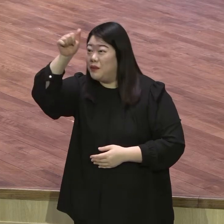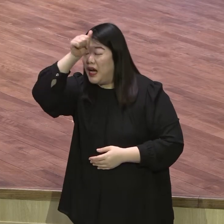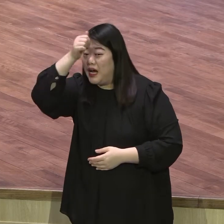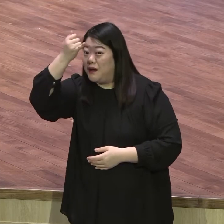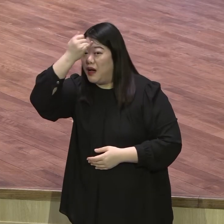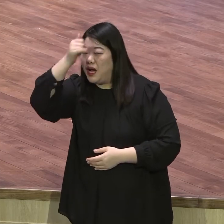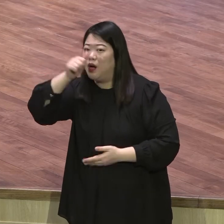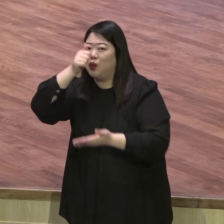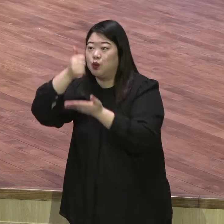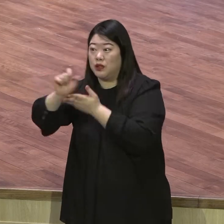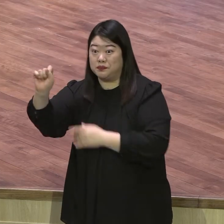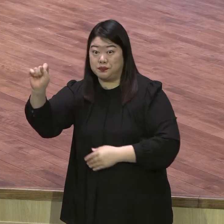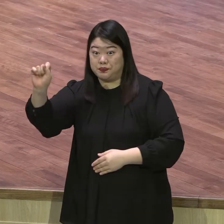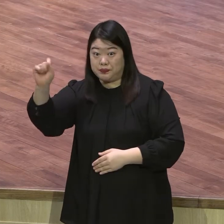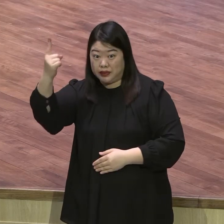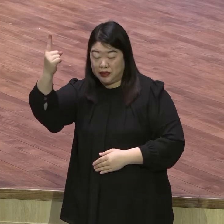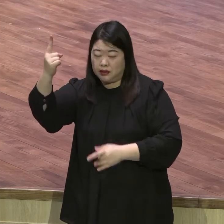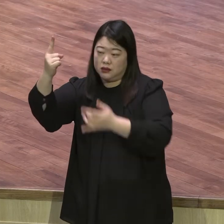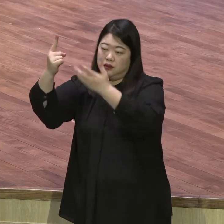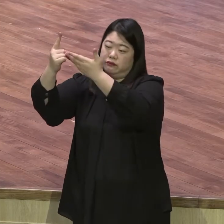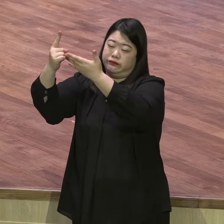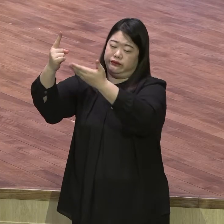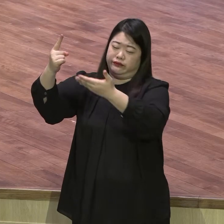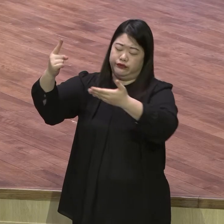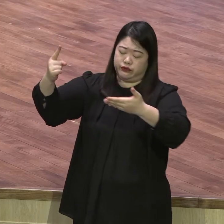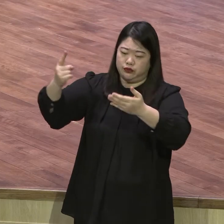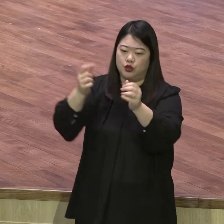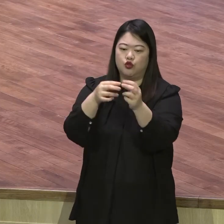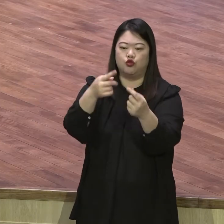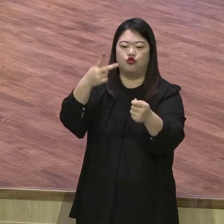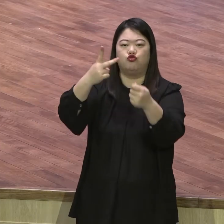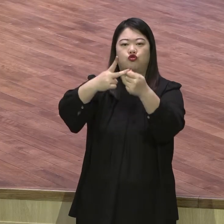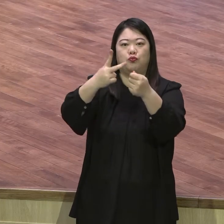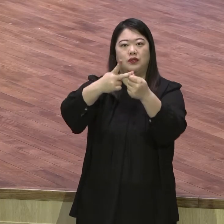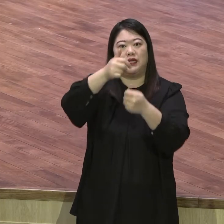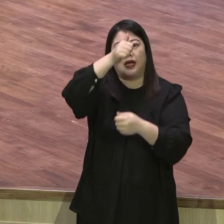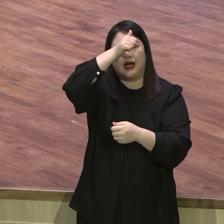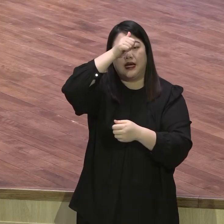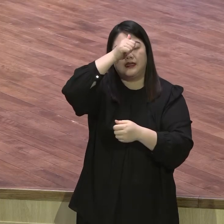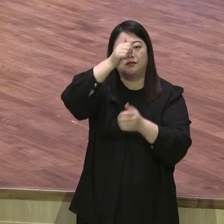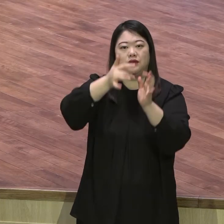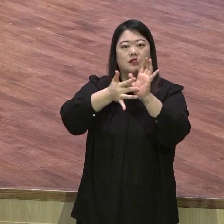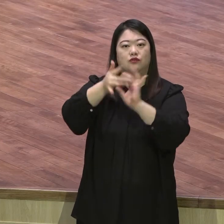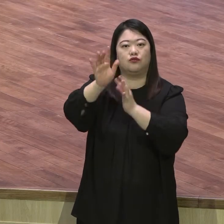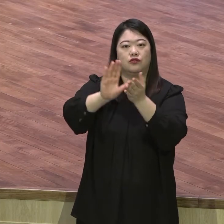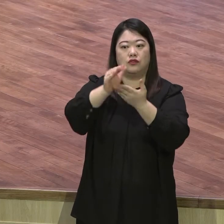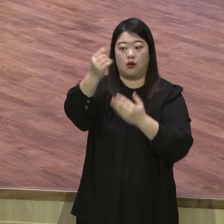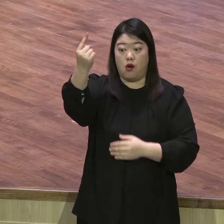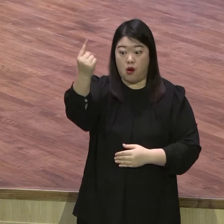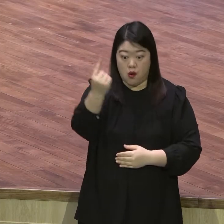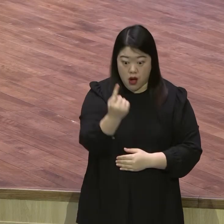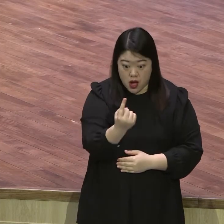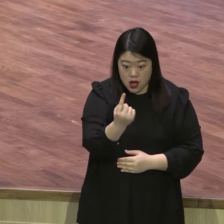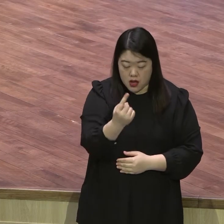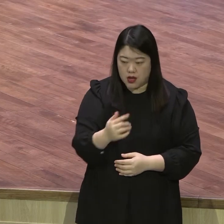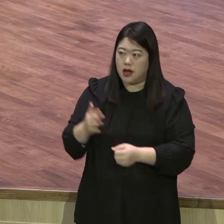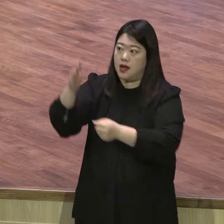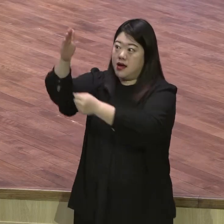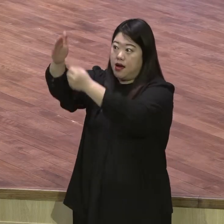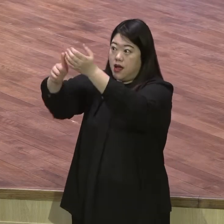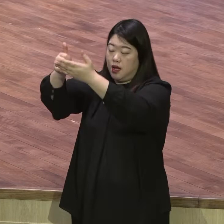아담이신 예수 그리스도가 오셔서 뭐가 됐다고요? 화목 제물이 되었어요. 하나님과의